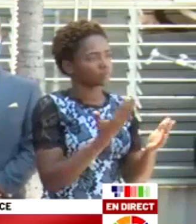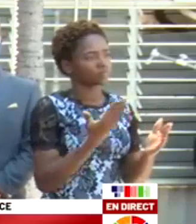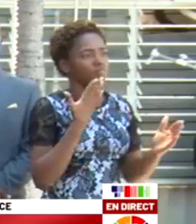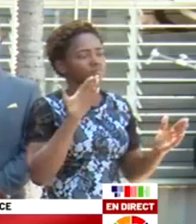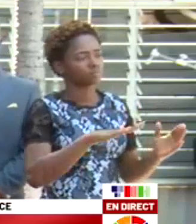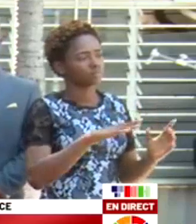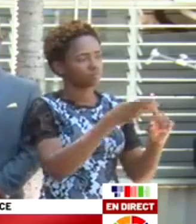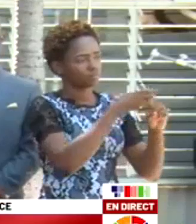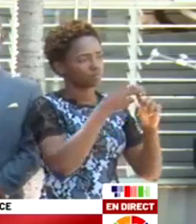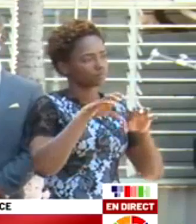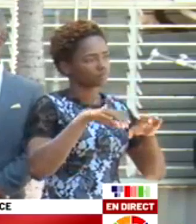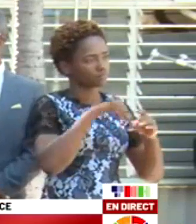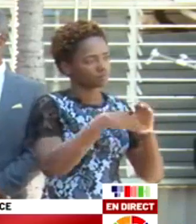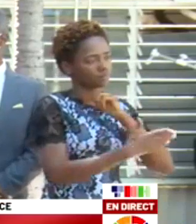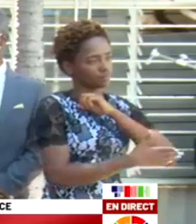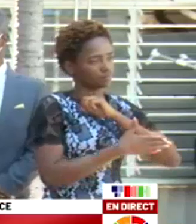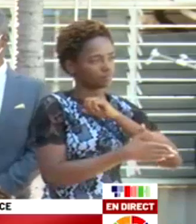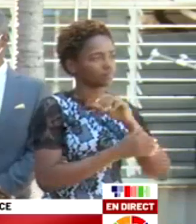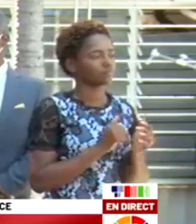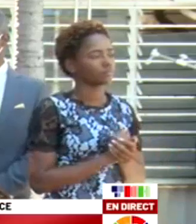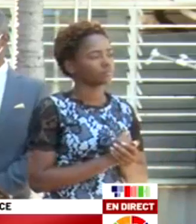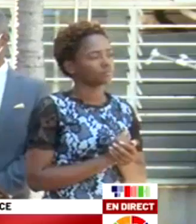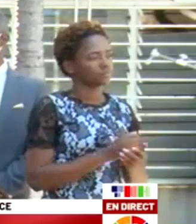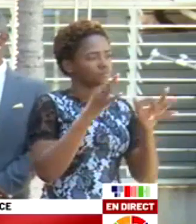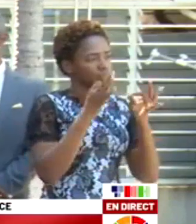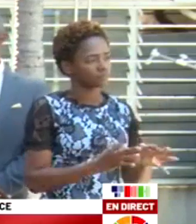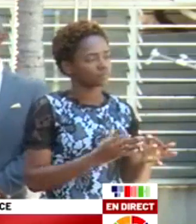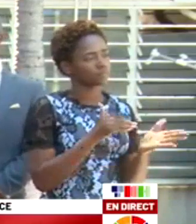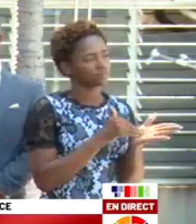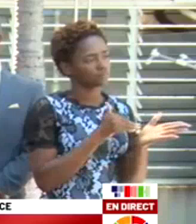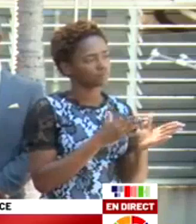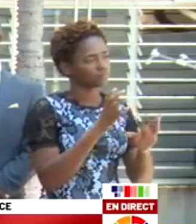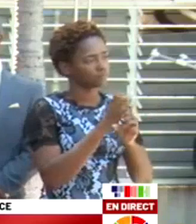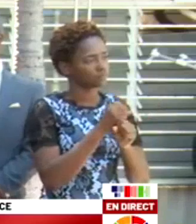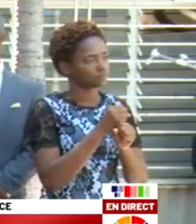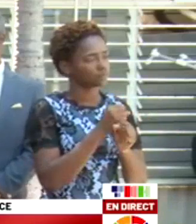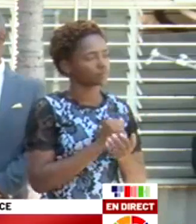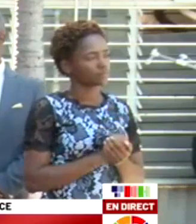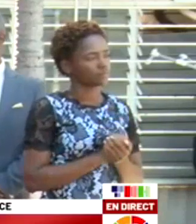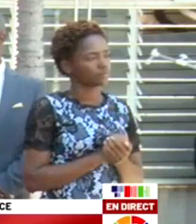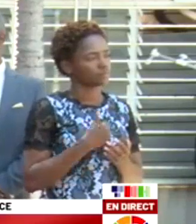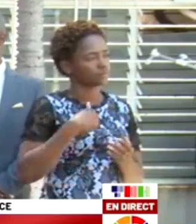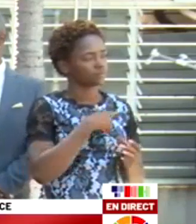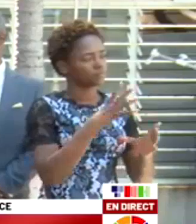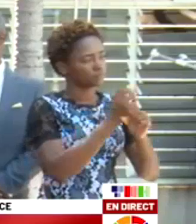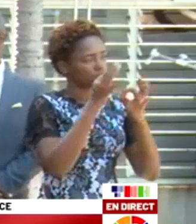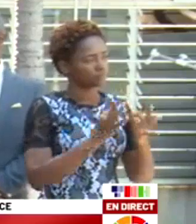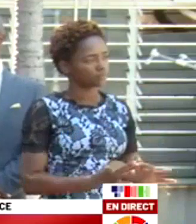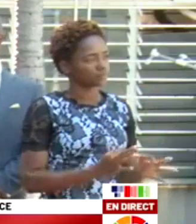qui ont fait dans le pays. Et la décision encore que nous prenons